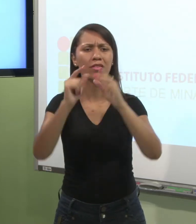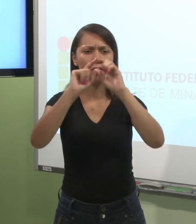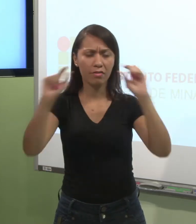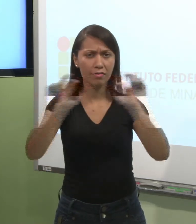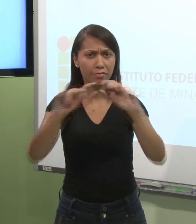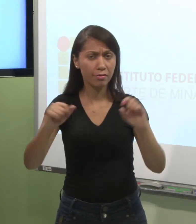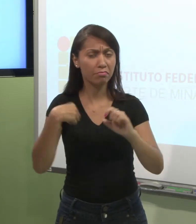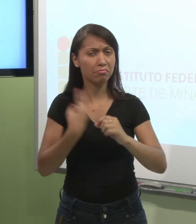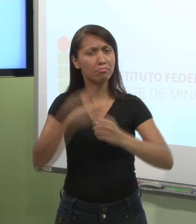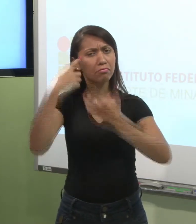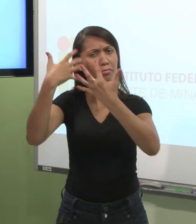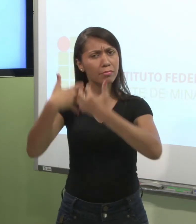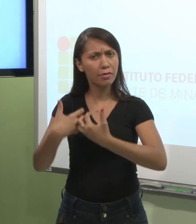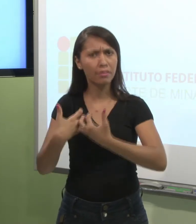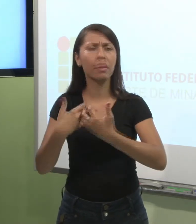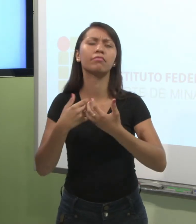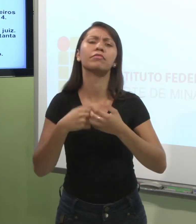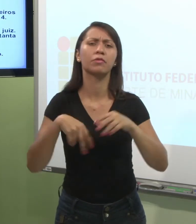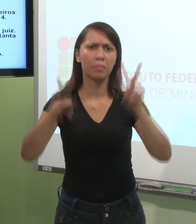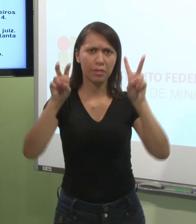para refletirmos sobre a questão.